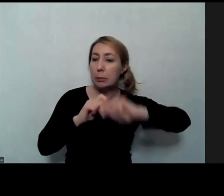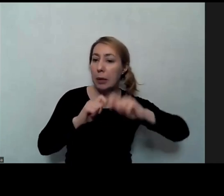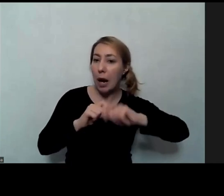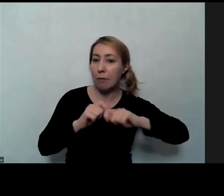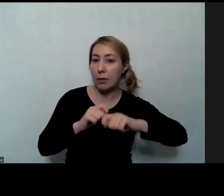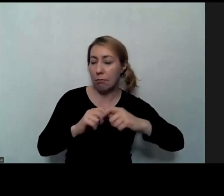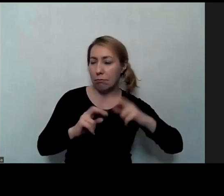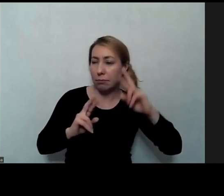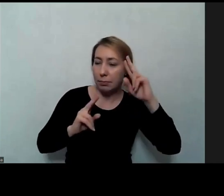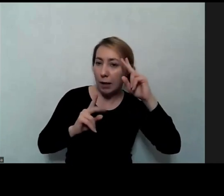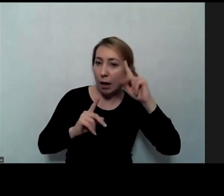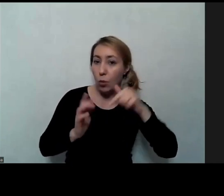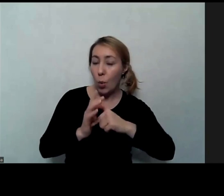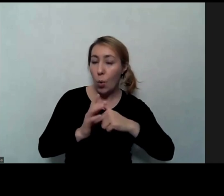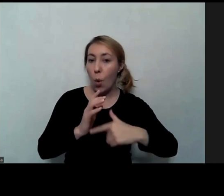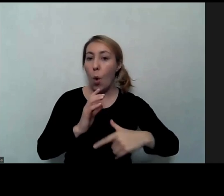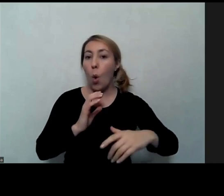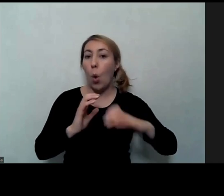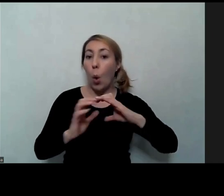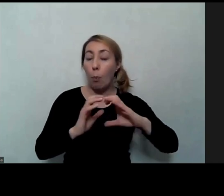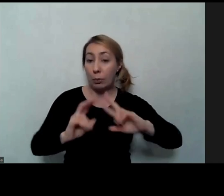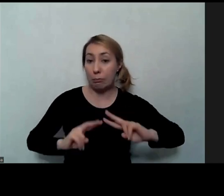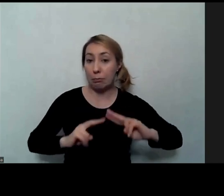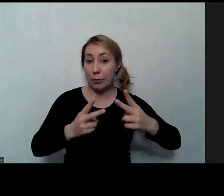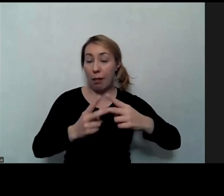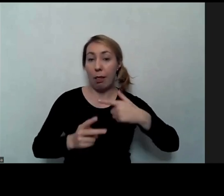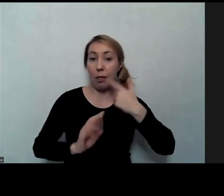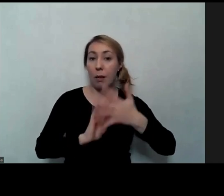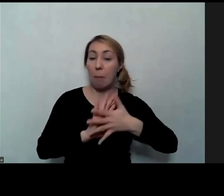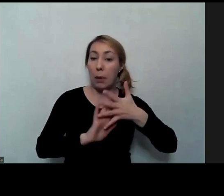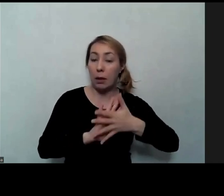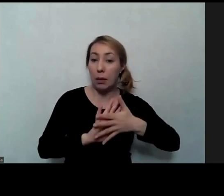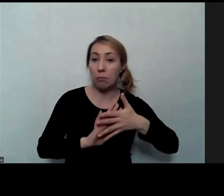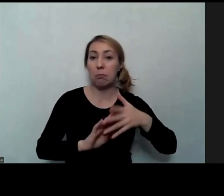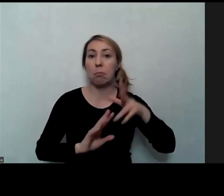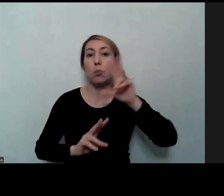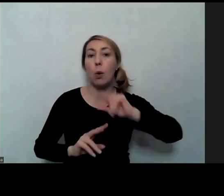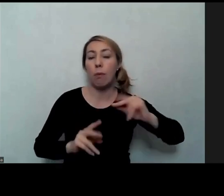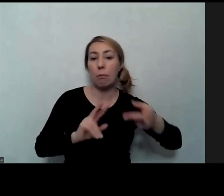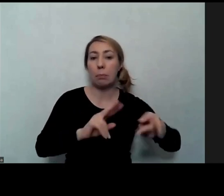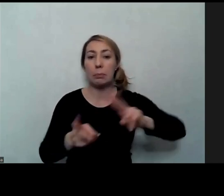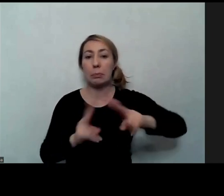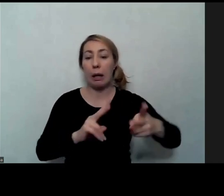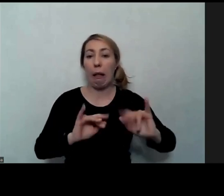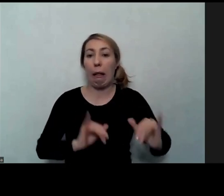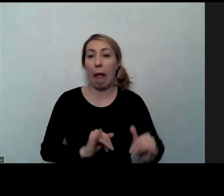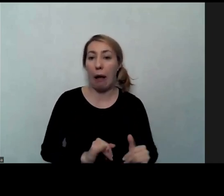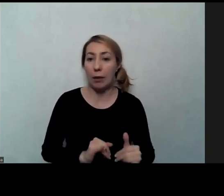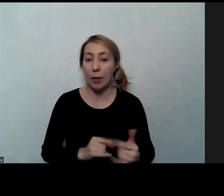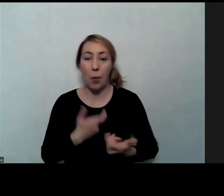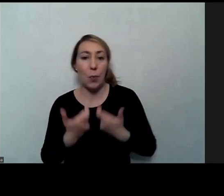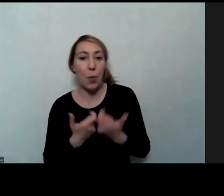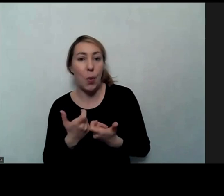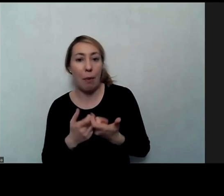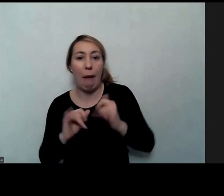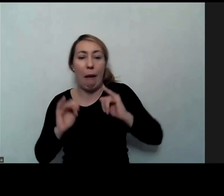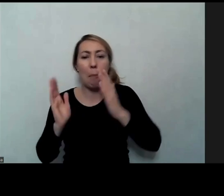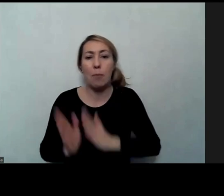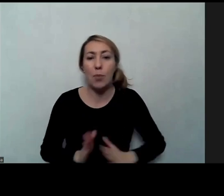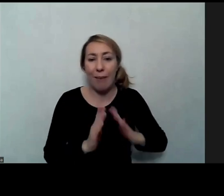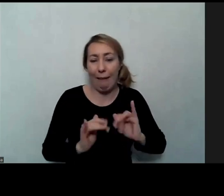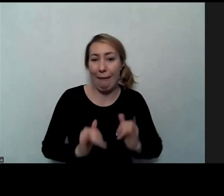te komunikaty są migane właśnie w języku mówionym. Jak to zrobić, jak to przygotować?